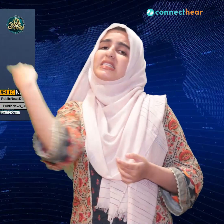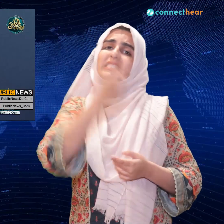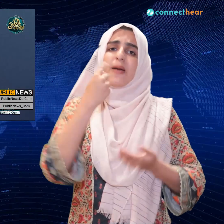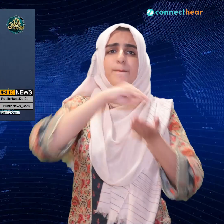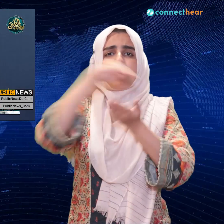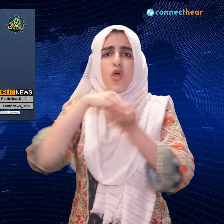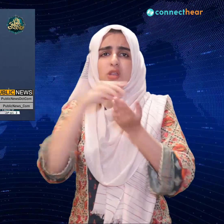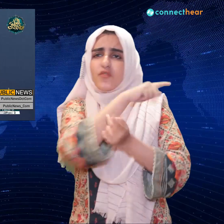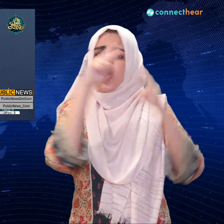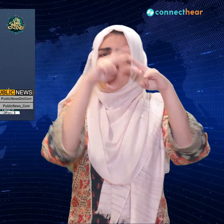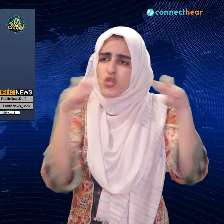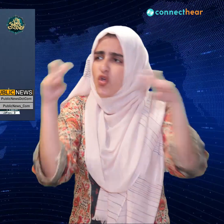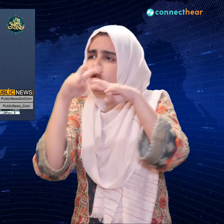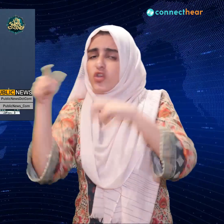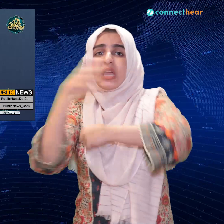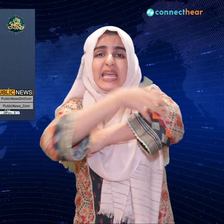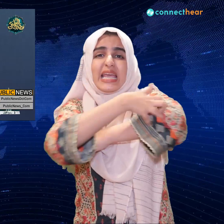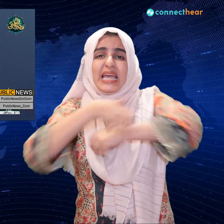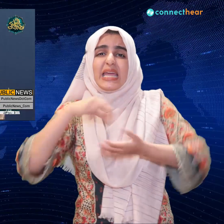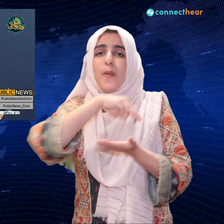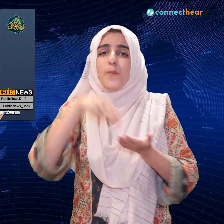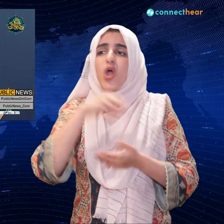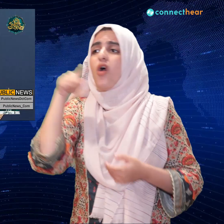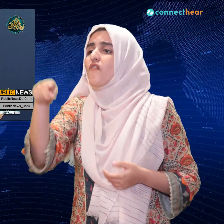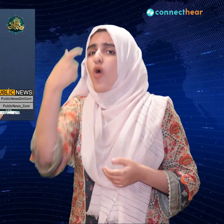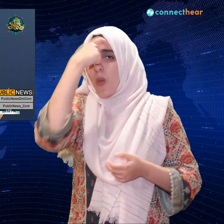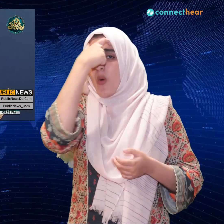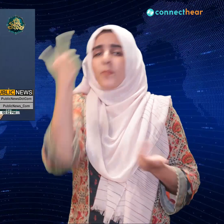تجزیہ کیا کہ یہ جو غریب ملک ہیں ان کے سب سے بڑے مسئلے کیا ہیں.